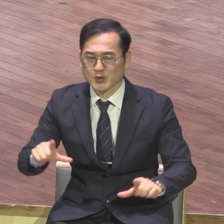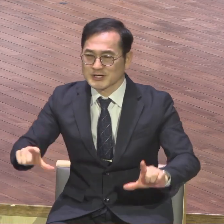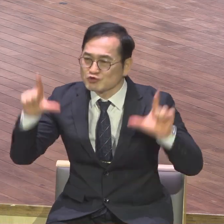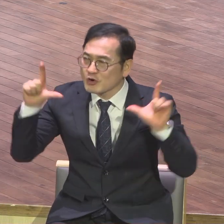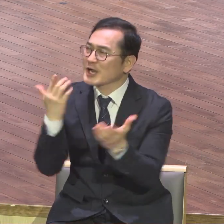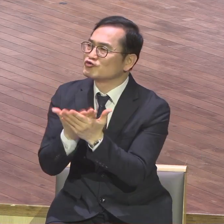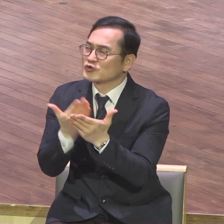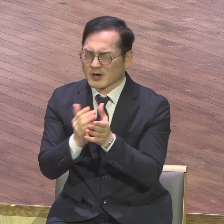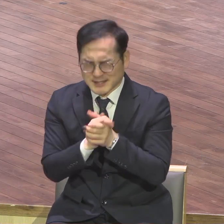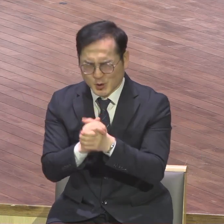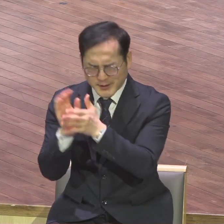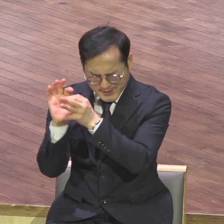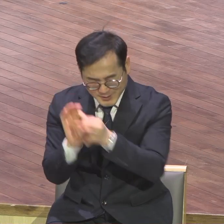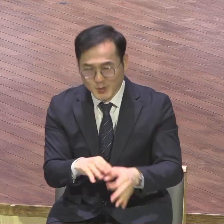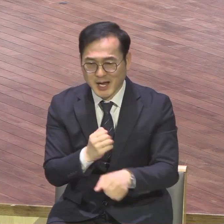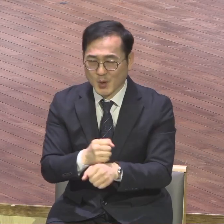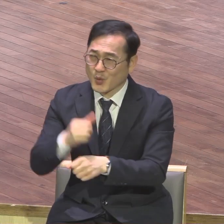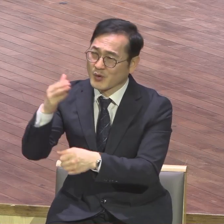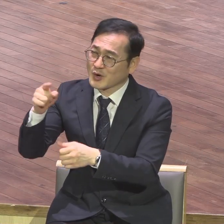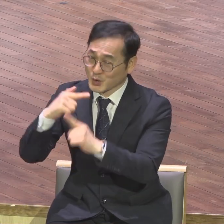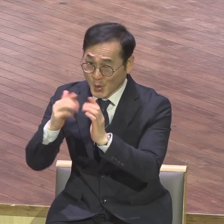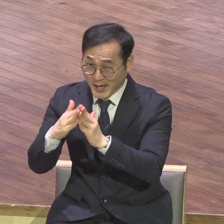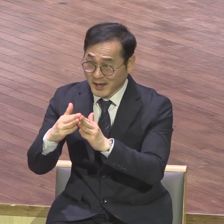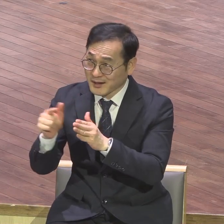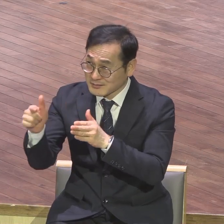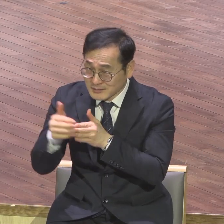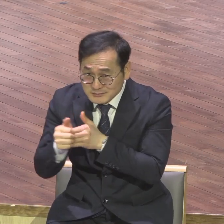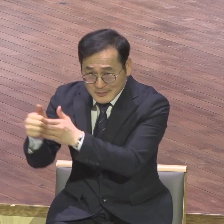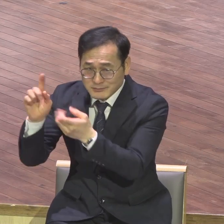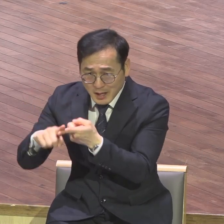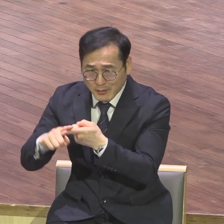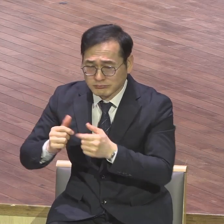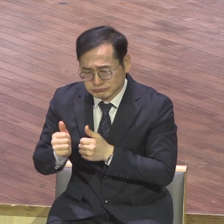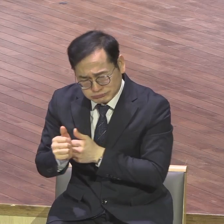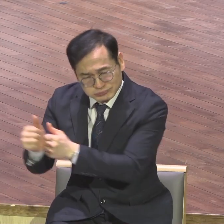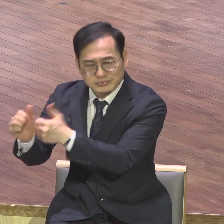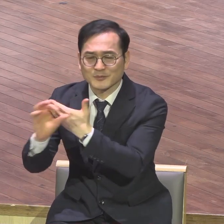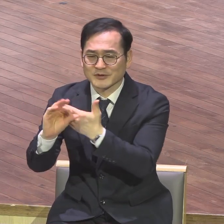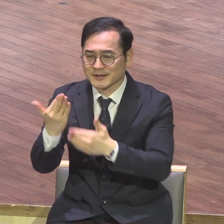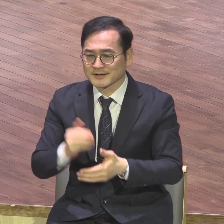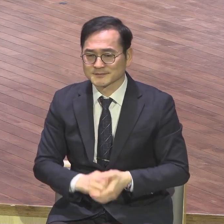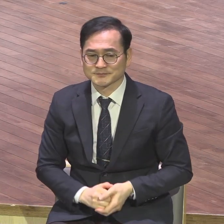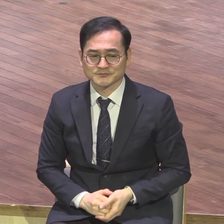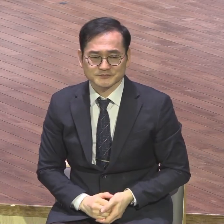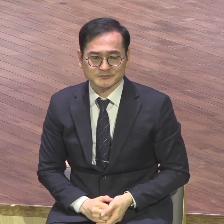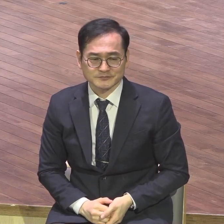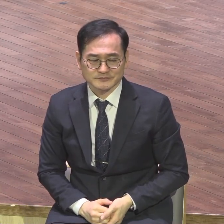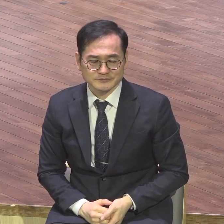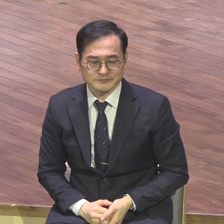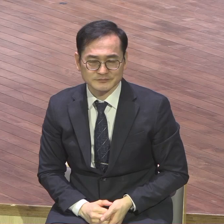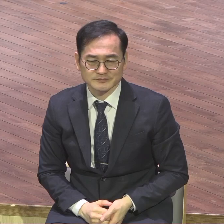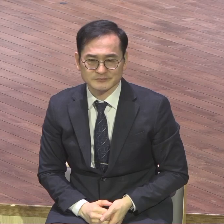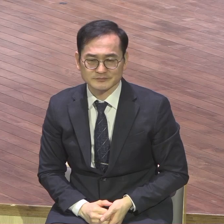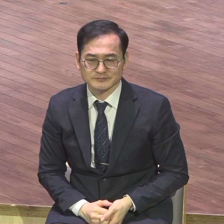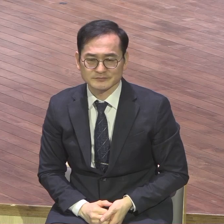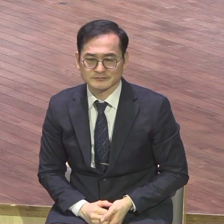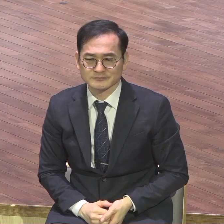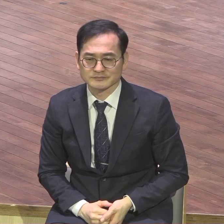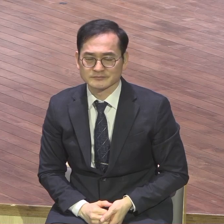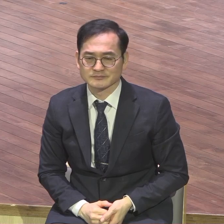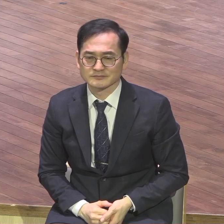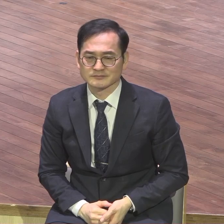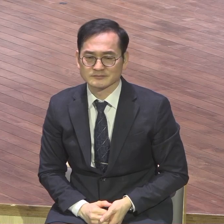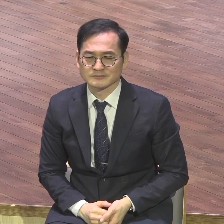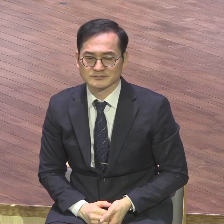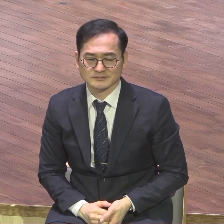없어서. 이게 기도 제목이 되면 돼요. 이게 아침에 눈 뜨자마자 기도할 걸 기도하고 그러죠. 하나님 삼운동의 주역이 되게